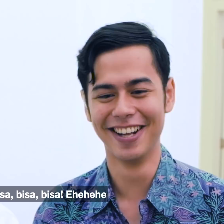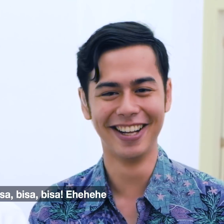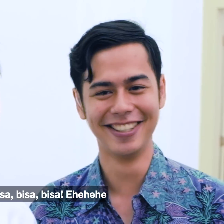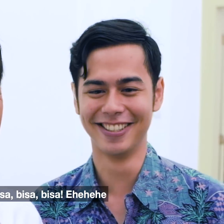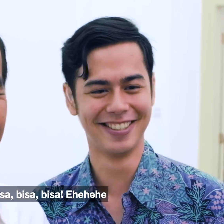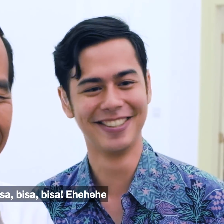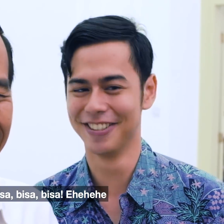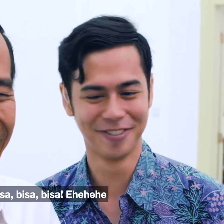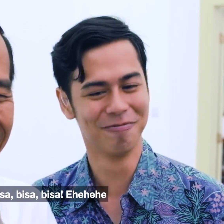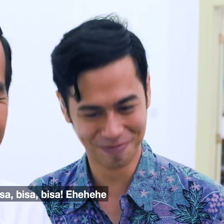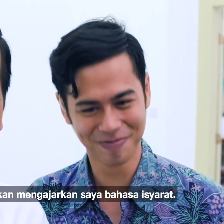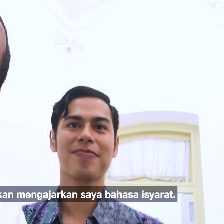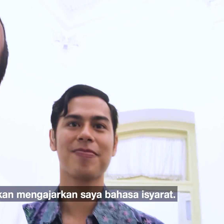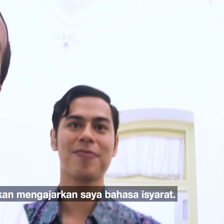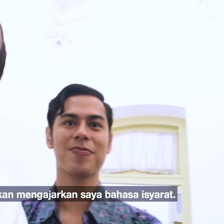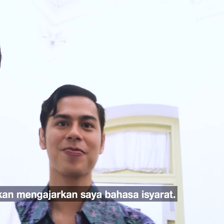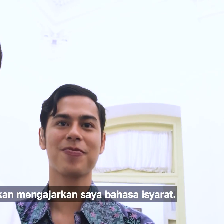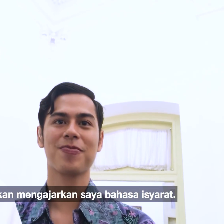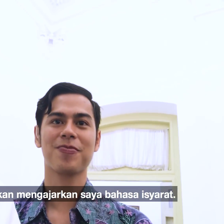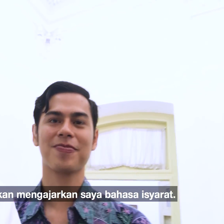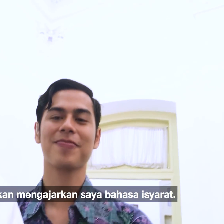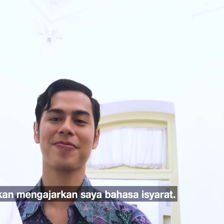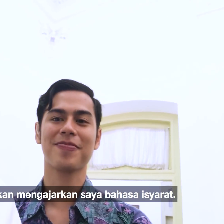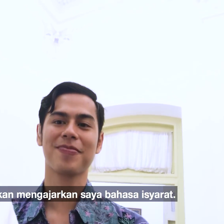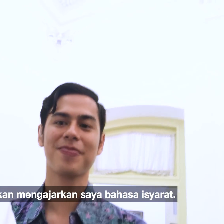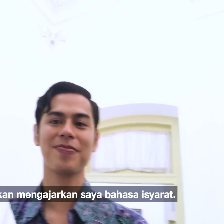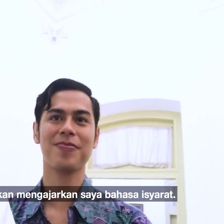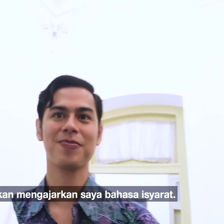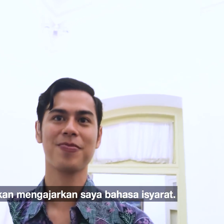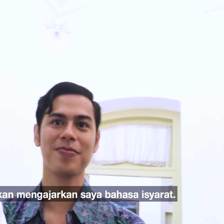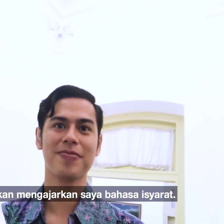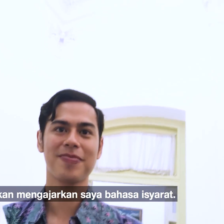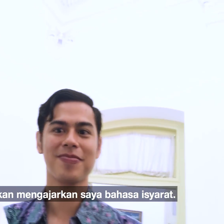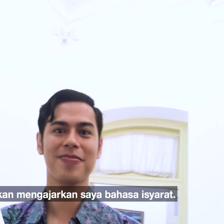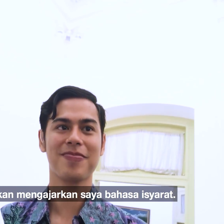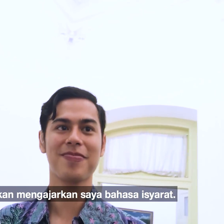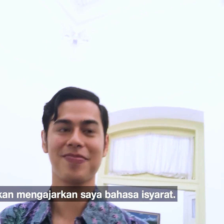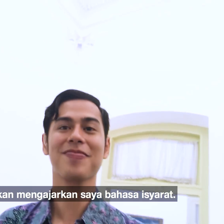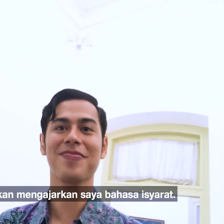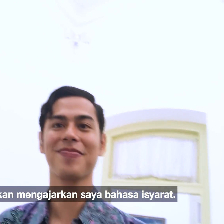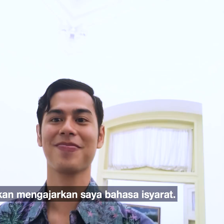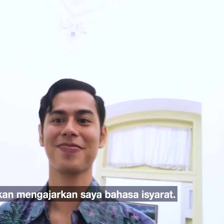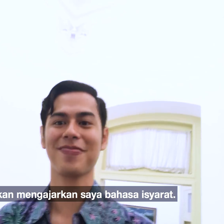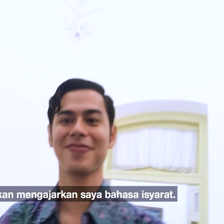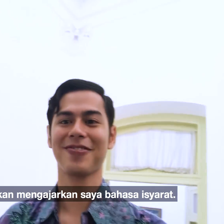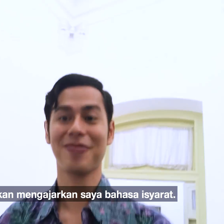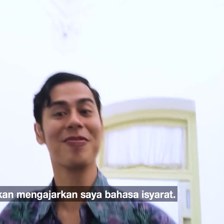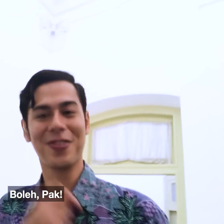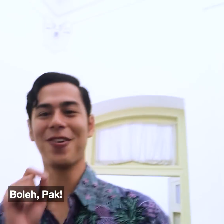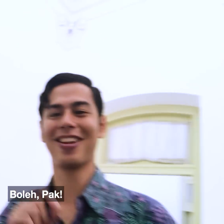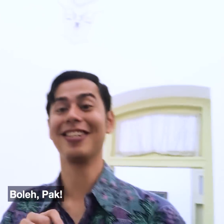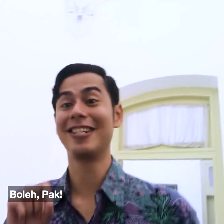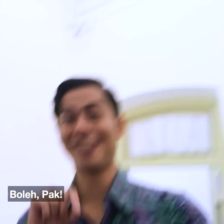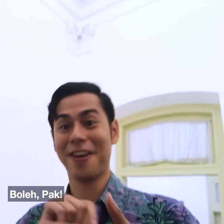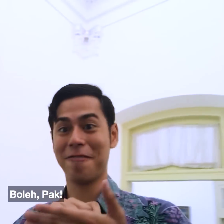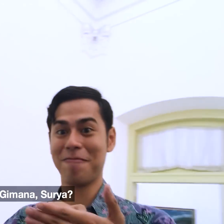Bisa. Dan kali ini Surya akan mengajarkan saya bahasa isyarat. Boleh, Pak. Gimana,